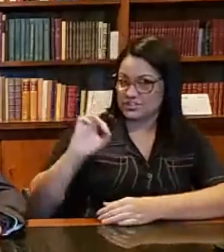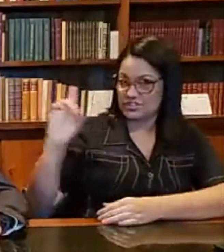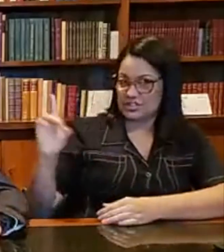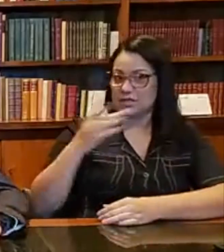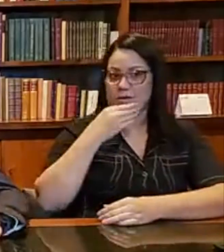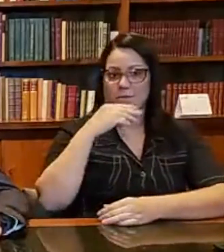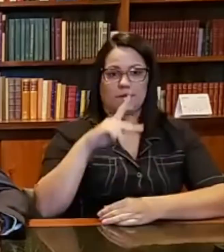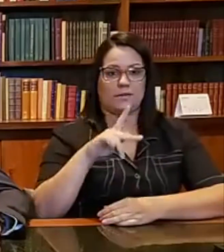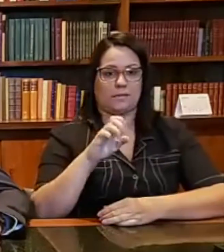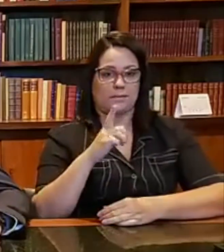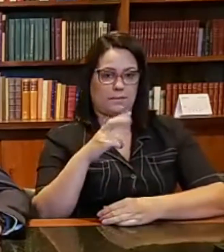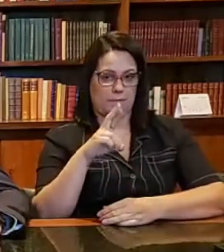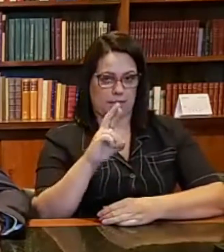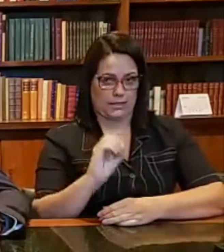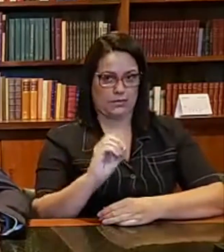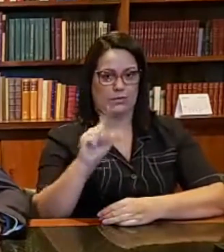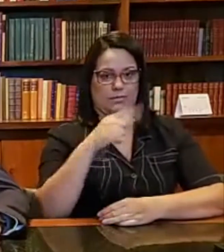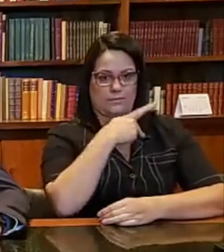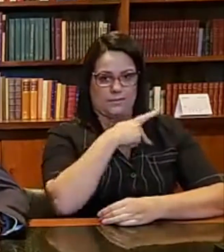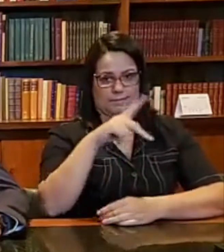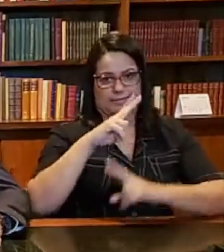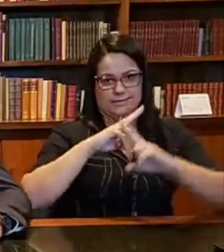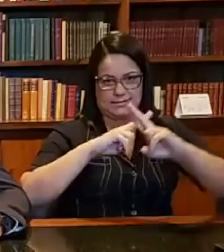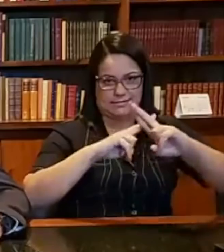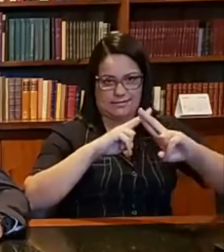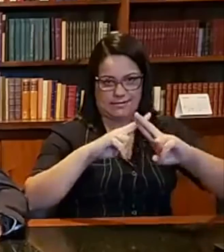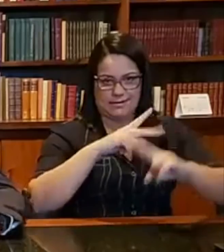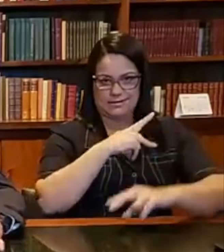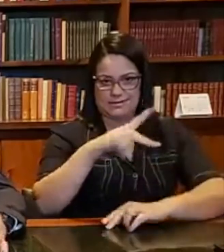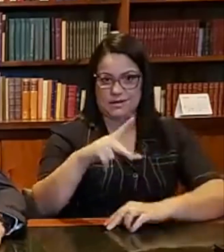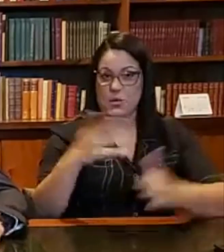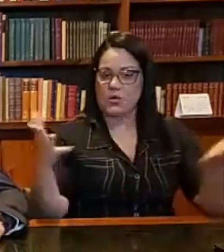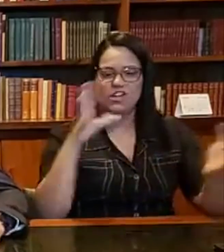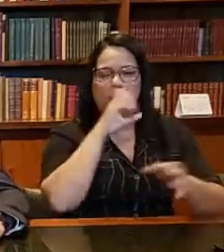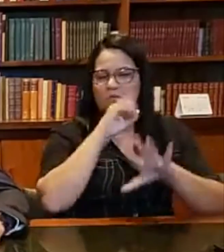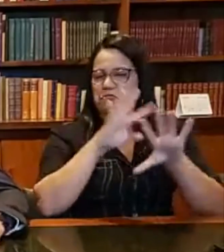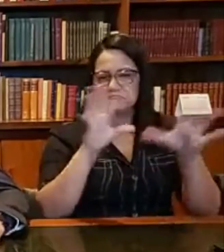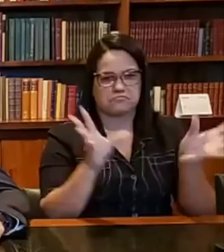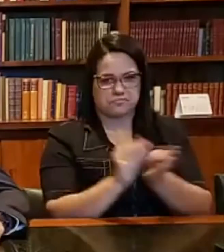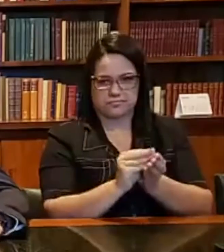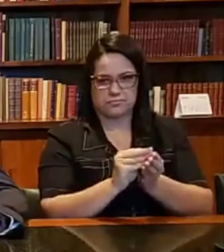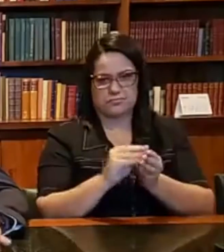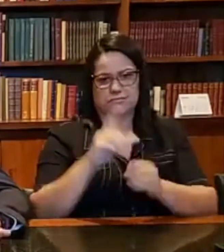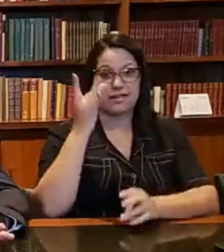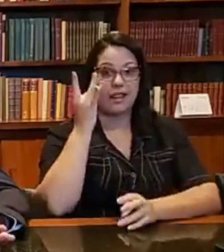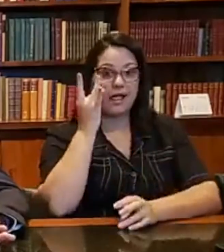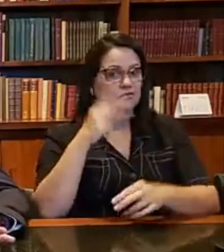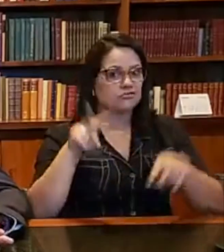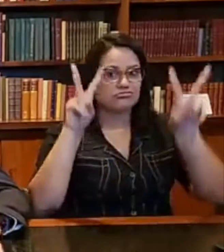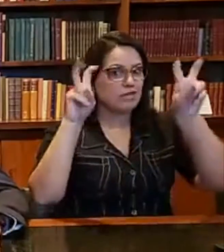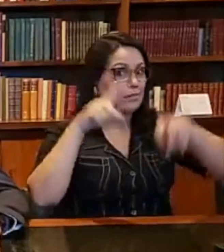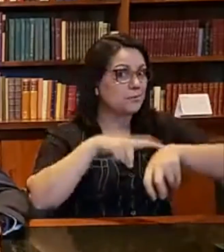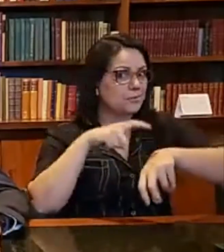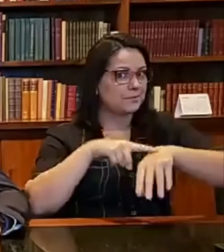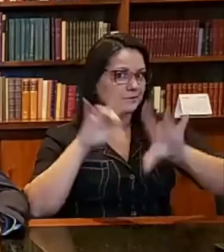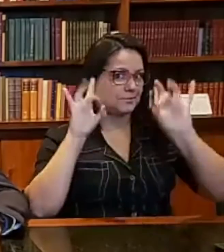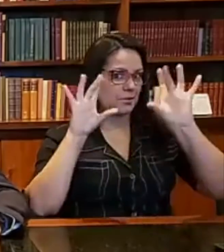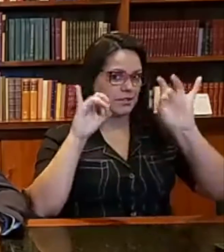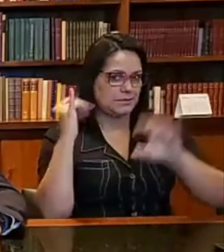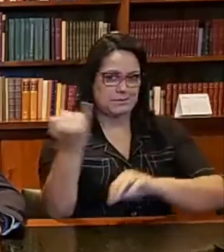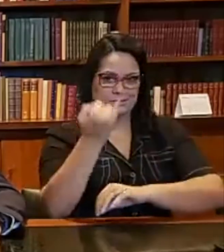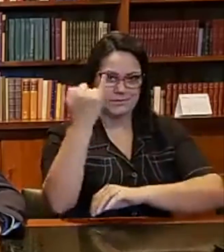Pedro Guimarães, nosso presidente da Caixa Econômica Federal. Vai ser uma live bastante rápida e o assunto do momento, né? É